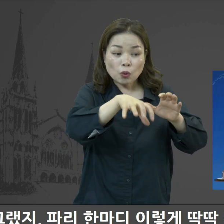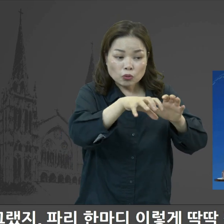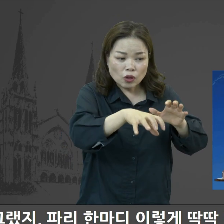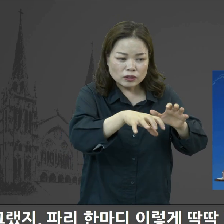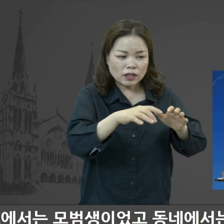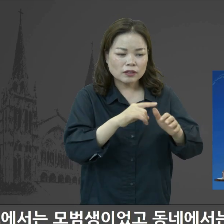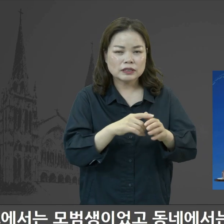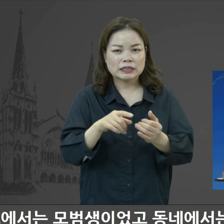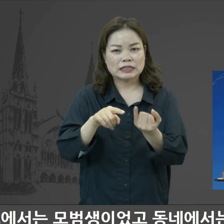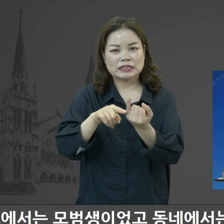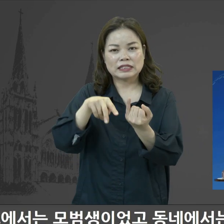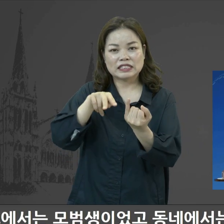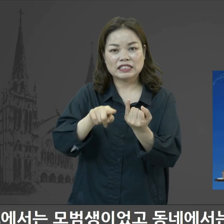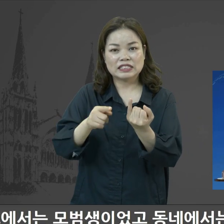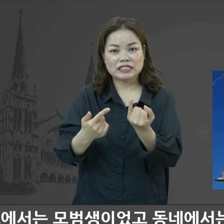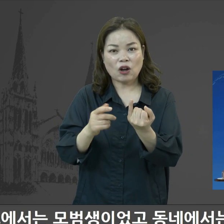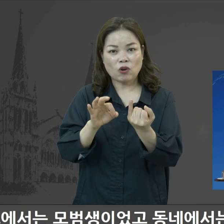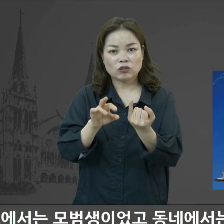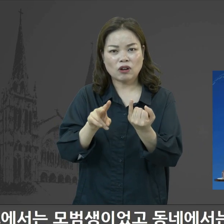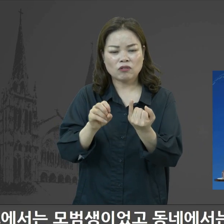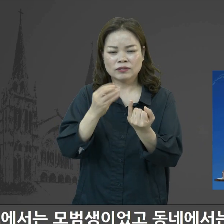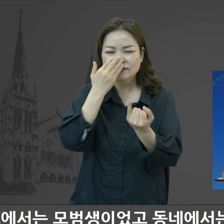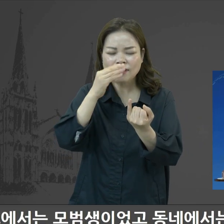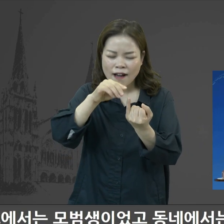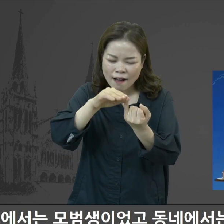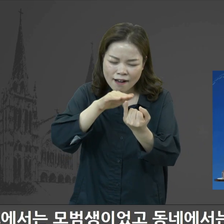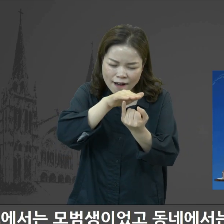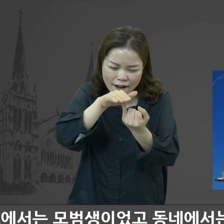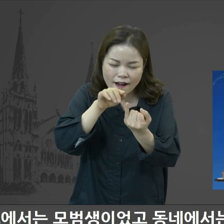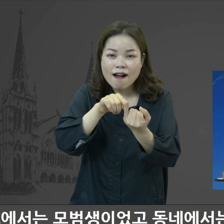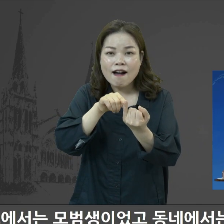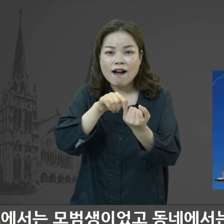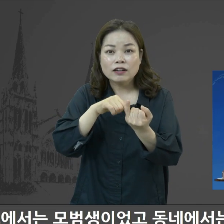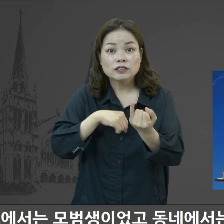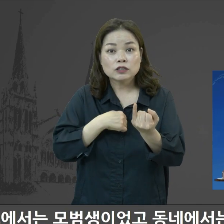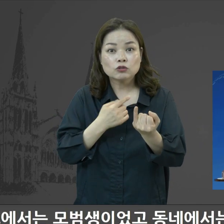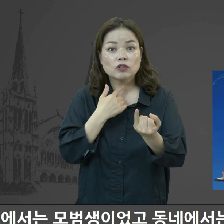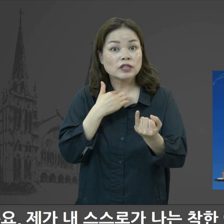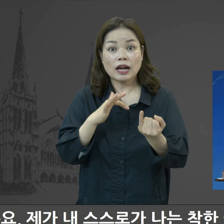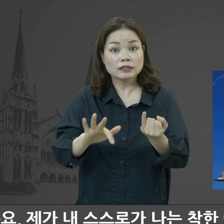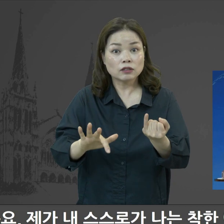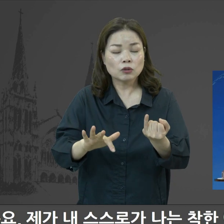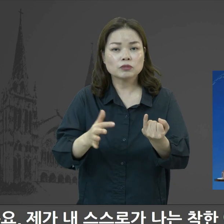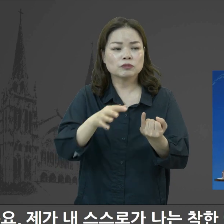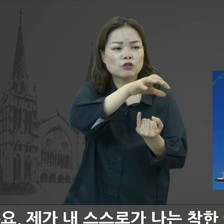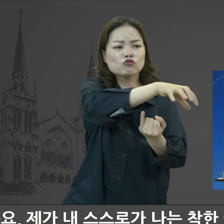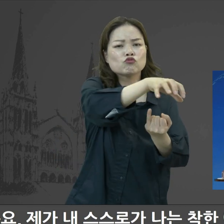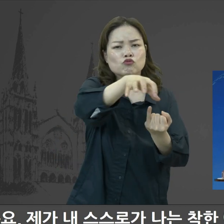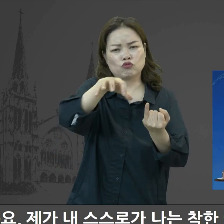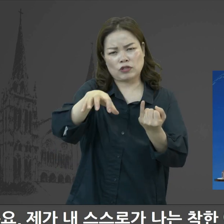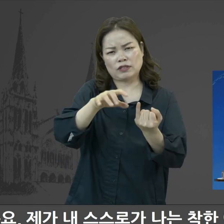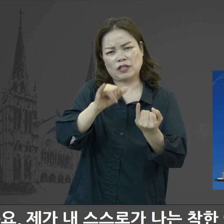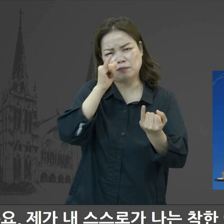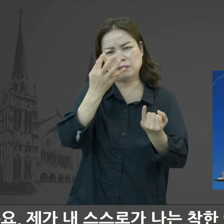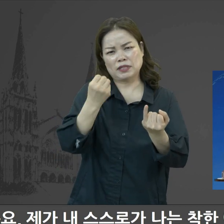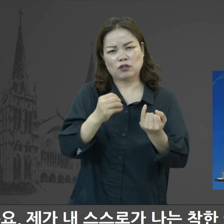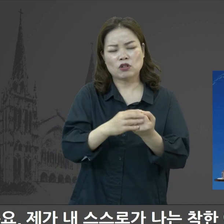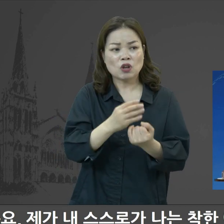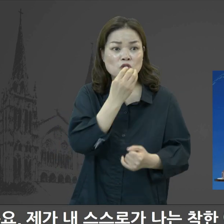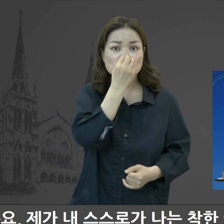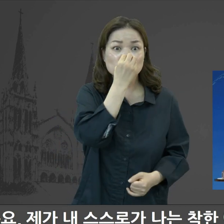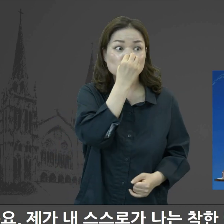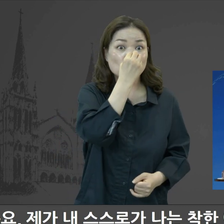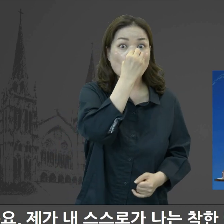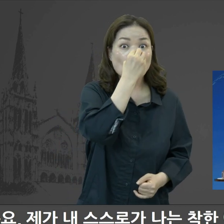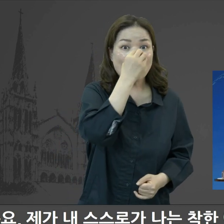애였어요. 저는요, 제가 내 스스로가 나는 착한 애 이렇게 생각한 적은 한 번도 없었지만, 교만이라는 단어는요,